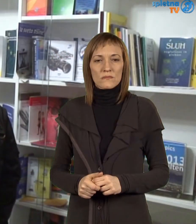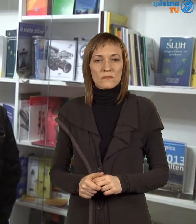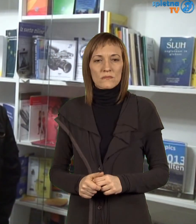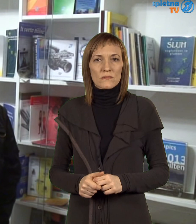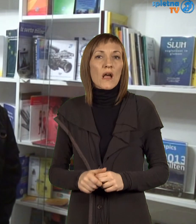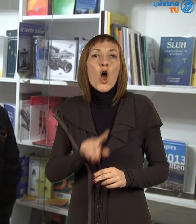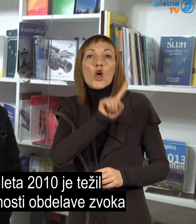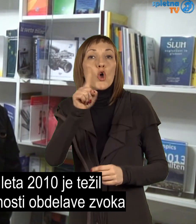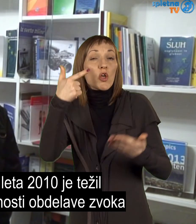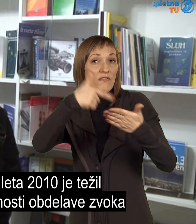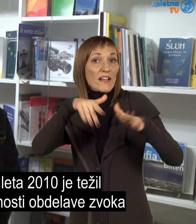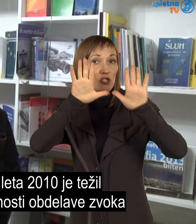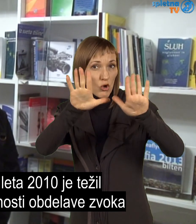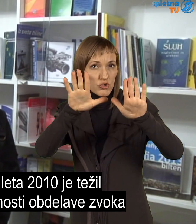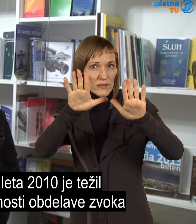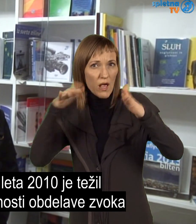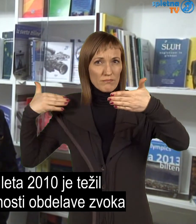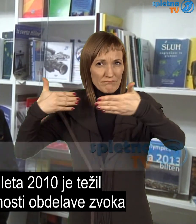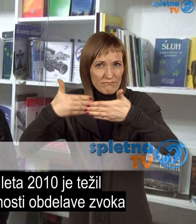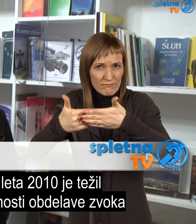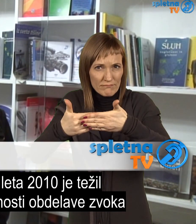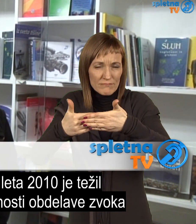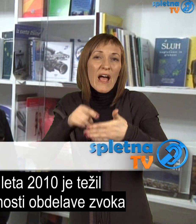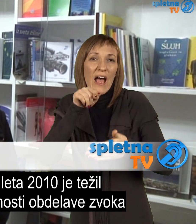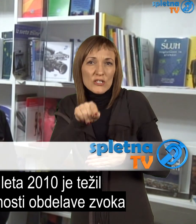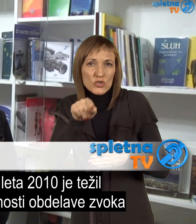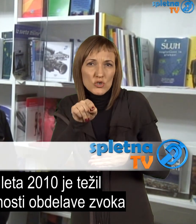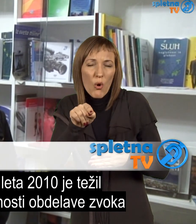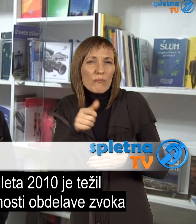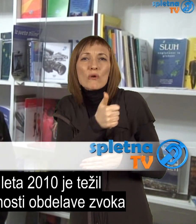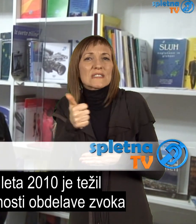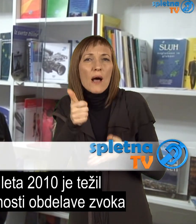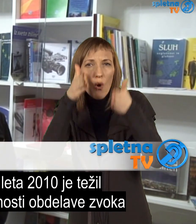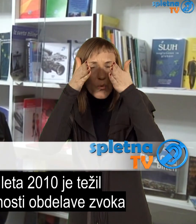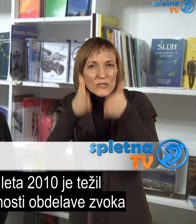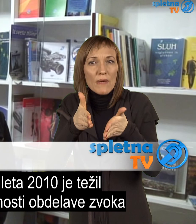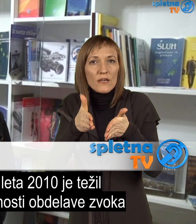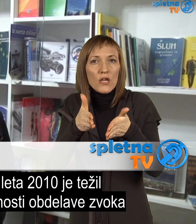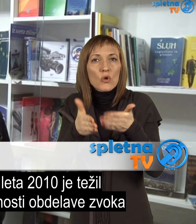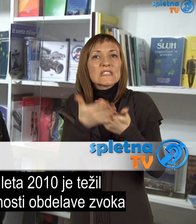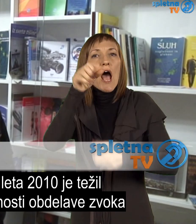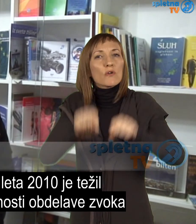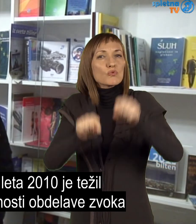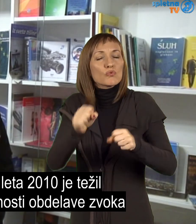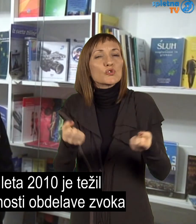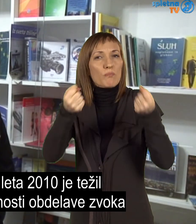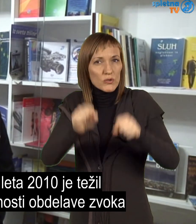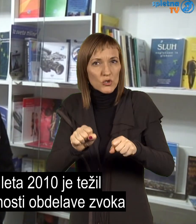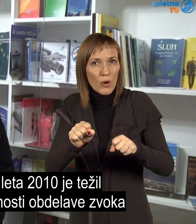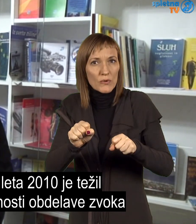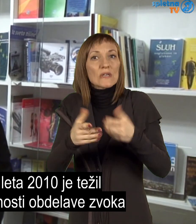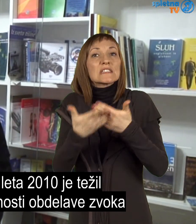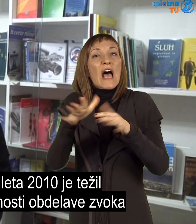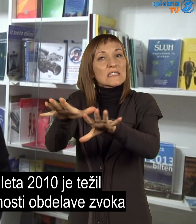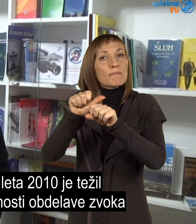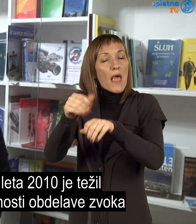Se pravi, nekje do leta 2010 je nekje težil razvoj k sami, sposobnosti obdelave zvoka na